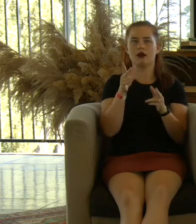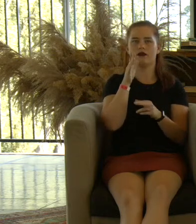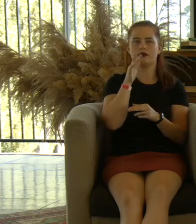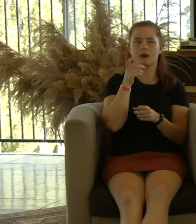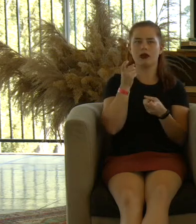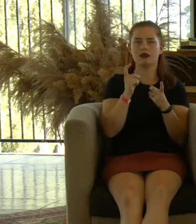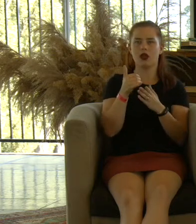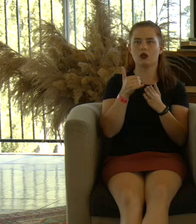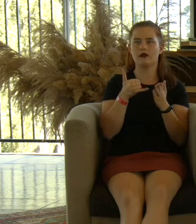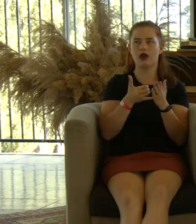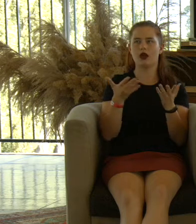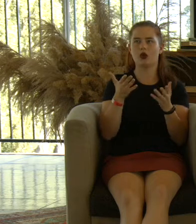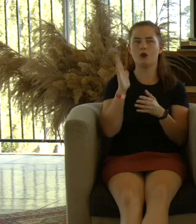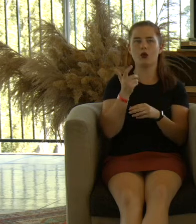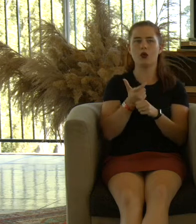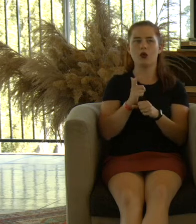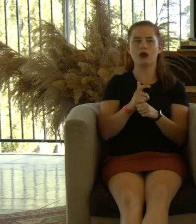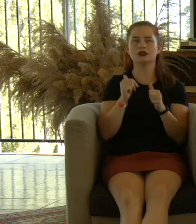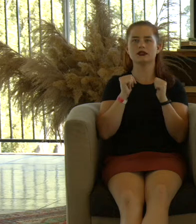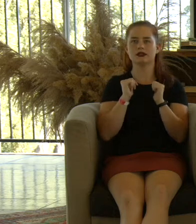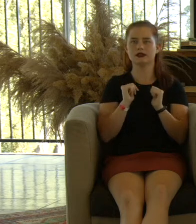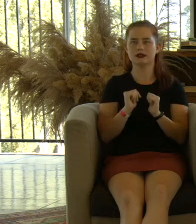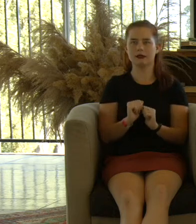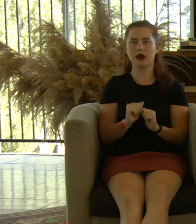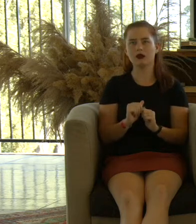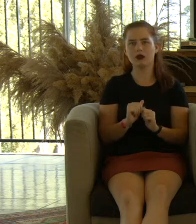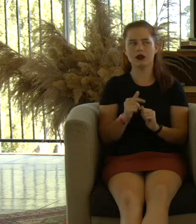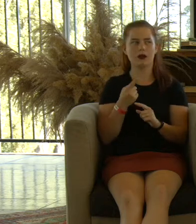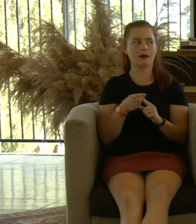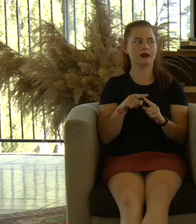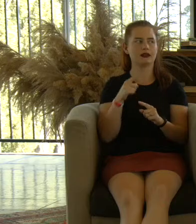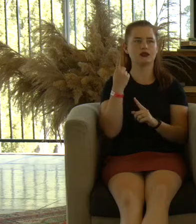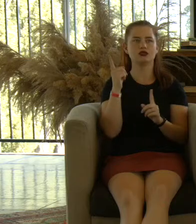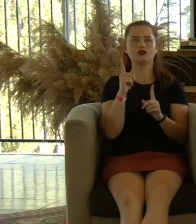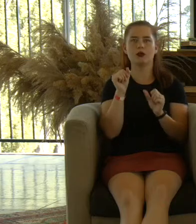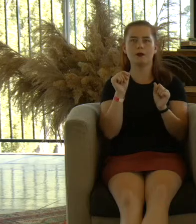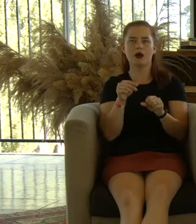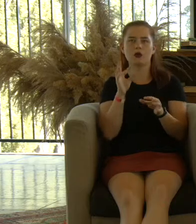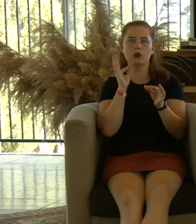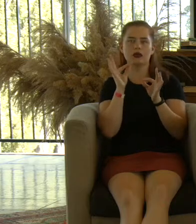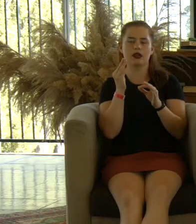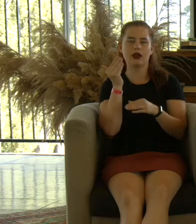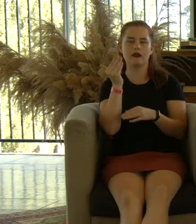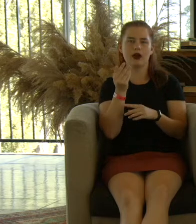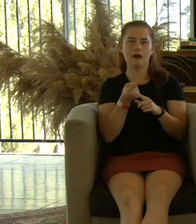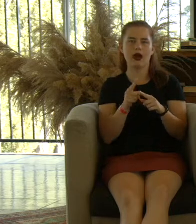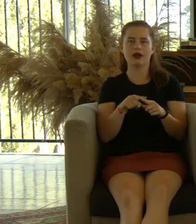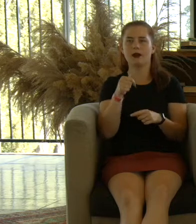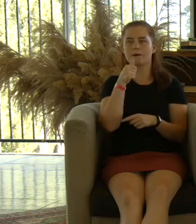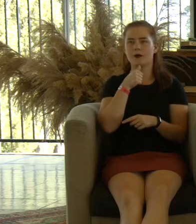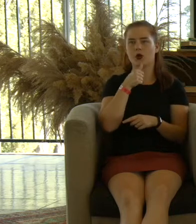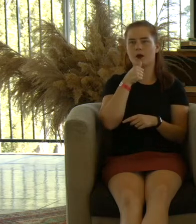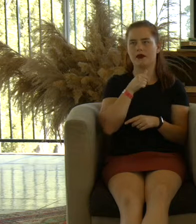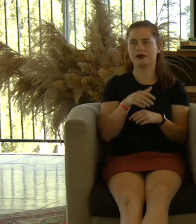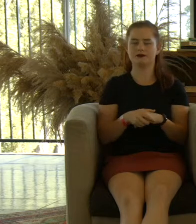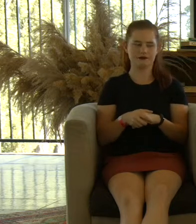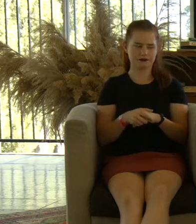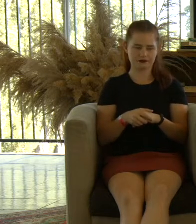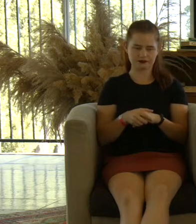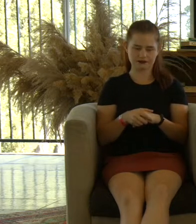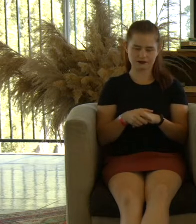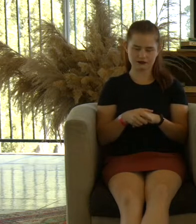натуральное вино, которое будет очень спокойное. Поэтому единственное, что я могу уже говорю, там, рекомендовать, там, это пробовать.